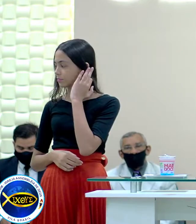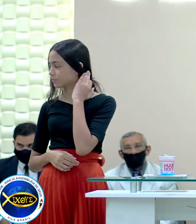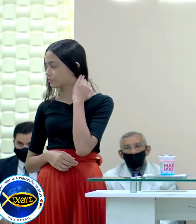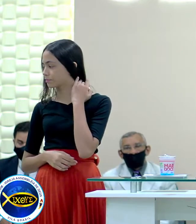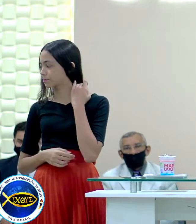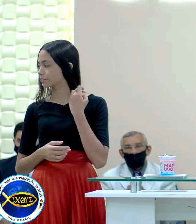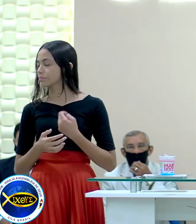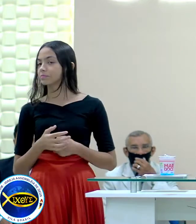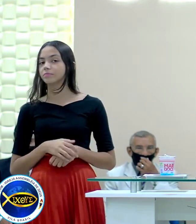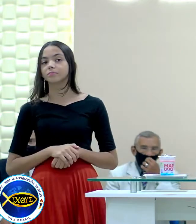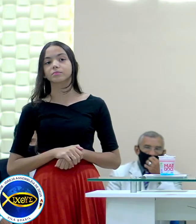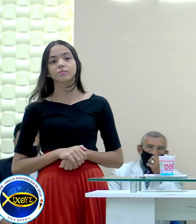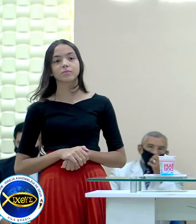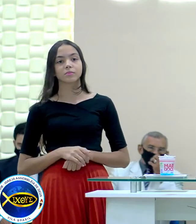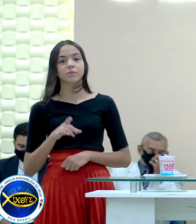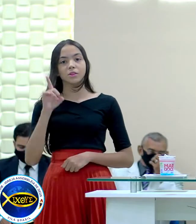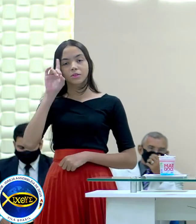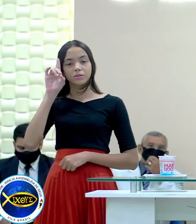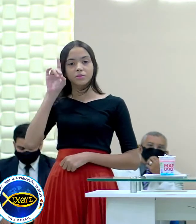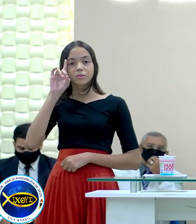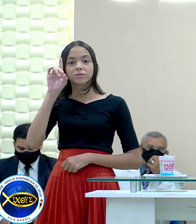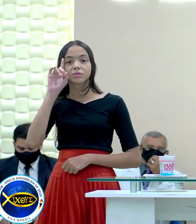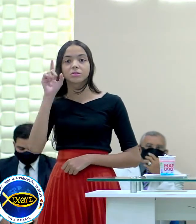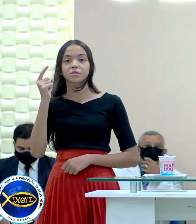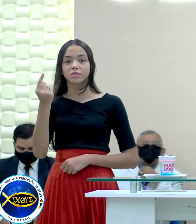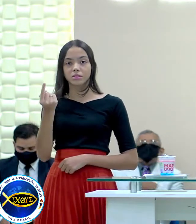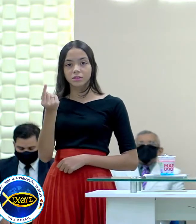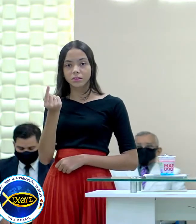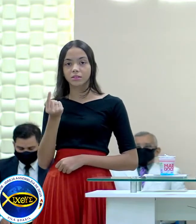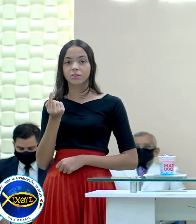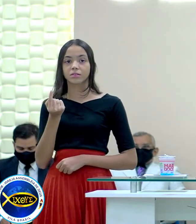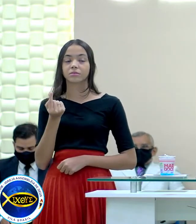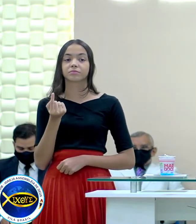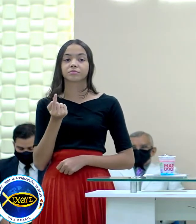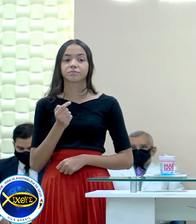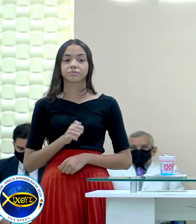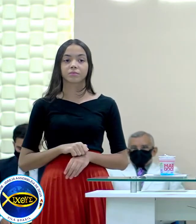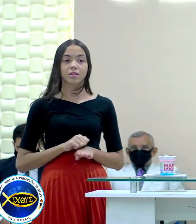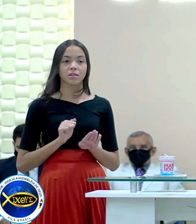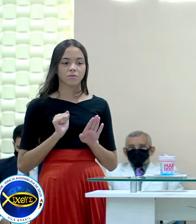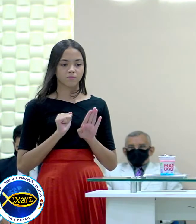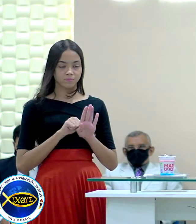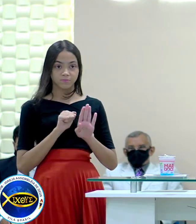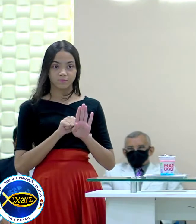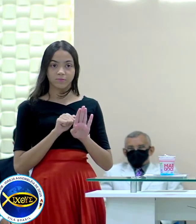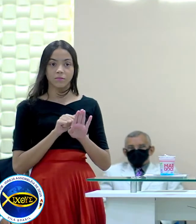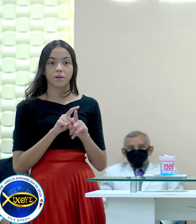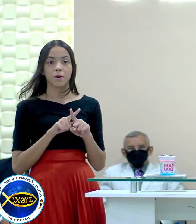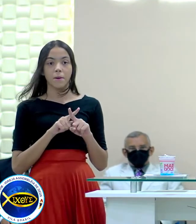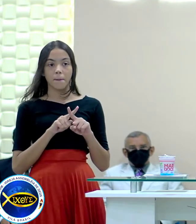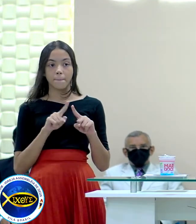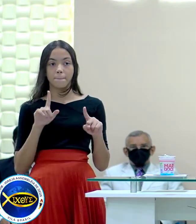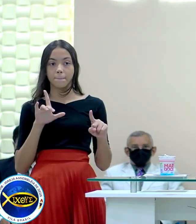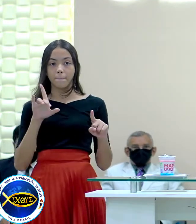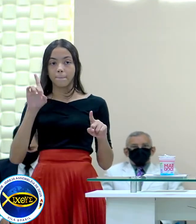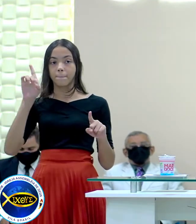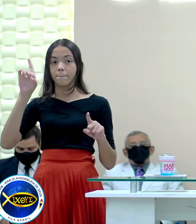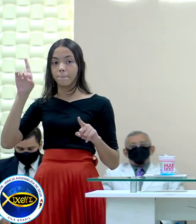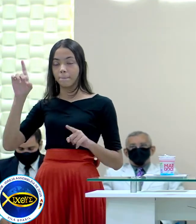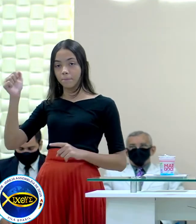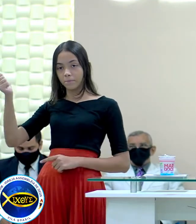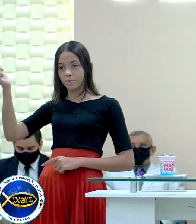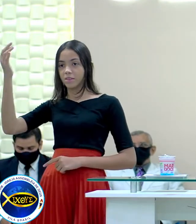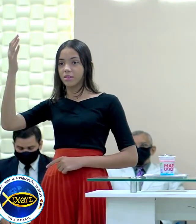Aleluia. Todo dia ele vem, bate na porta, mas Deus nos dá graça para